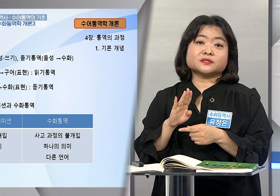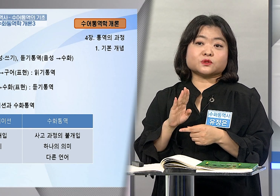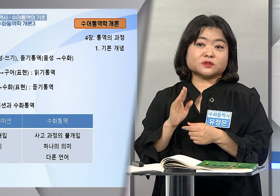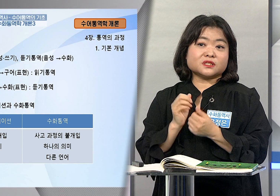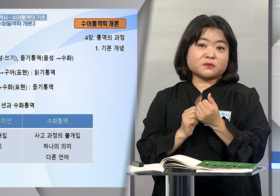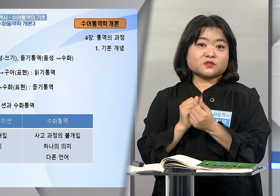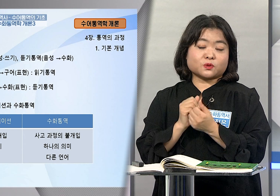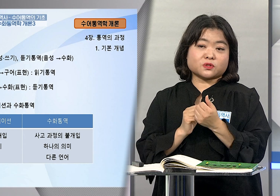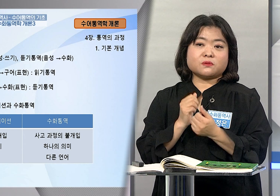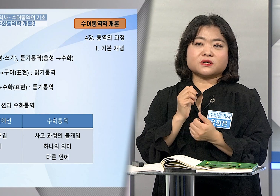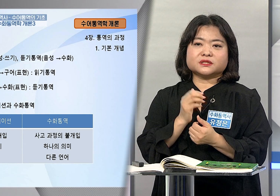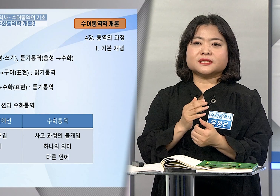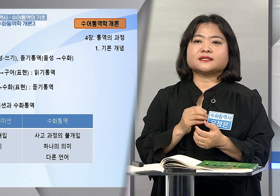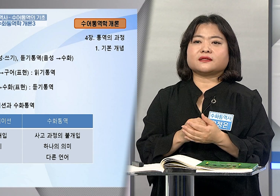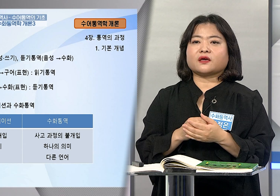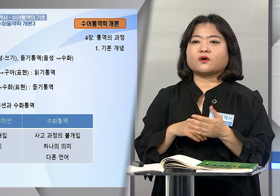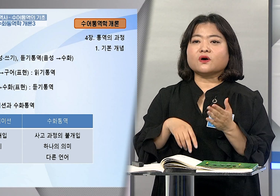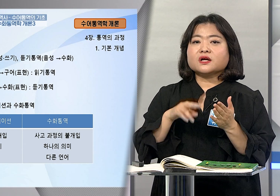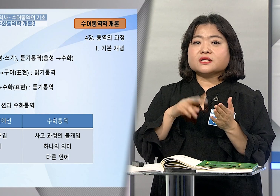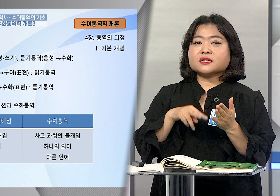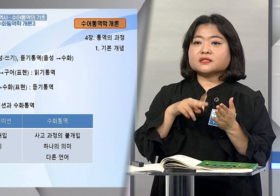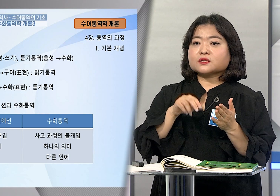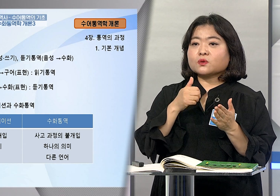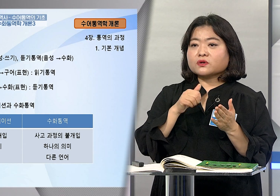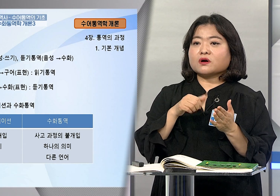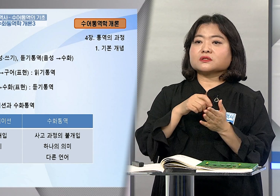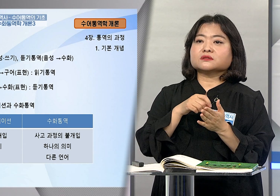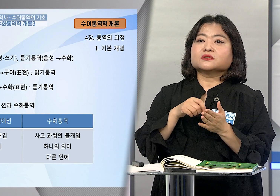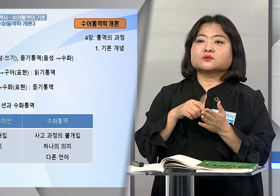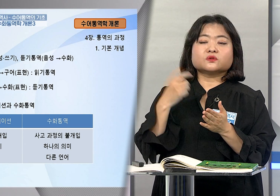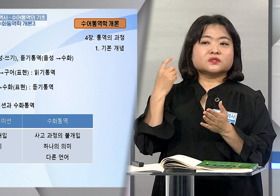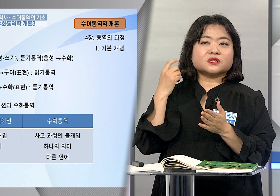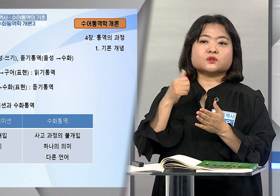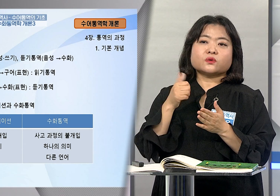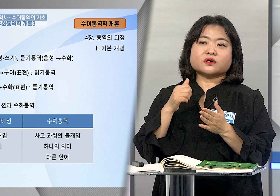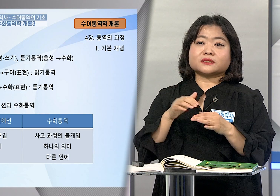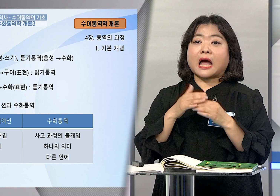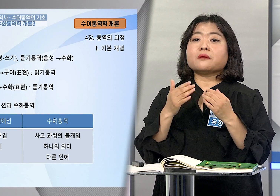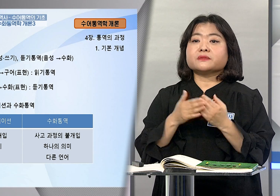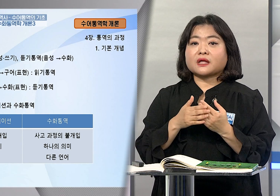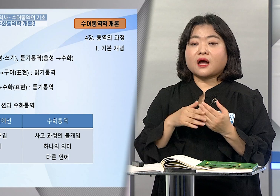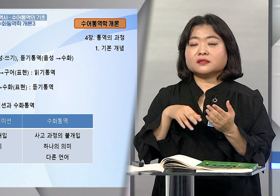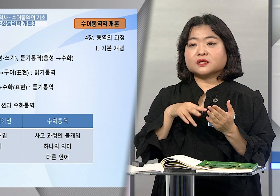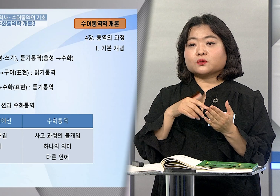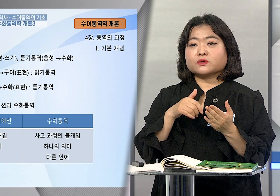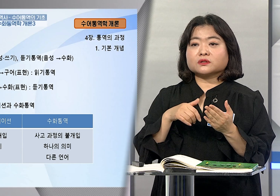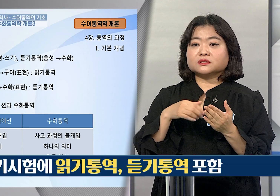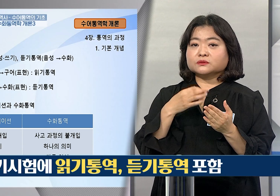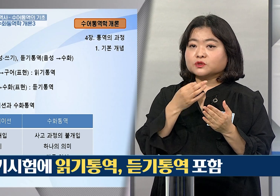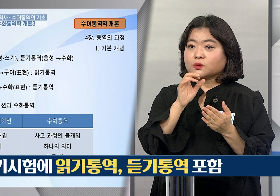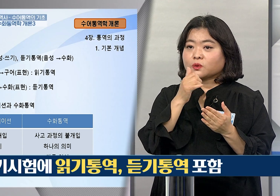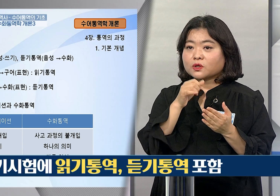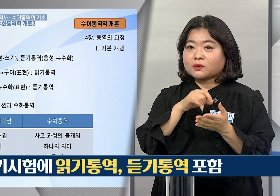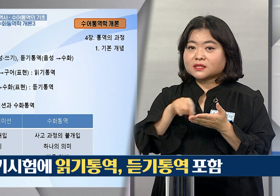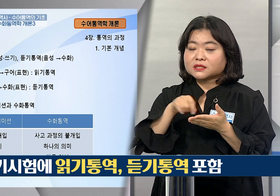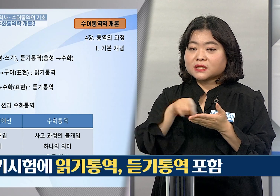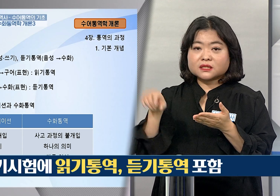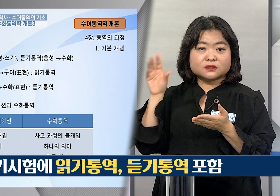좀 드리면서 또 설명을 드릴 텐데요. 읽기통역 또 듣기통역을 다 합니다. 읽기통역은 음성통역과 쓰기,